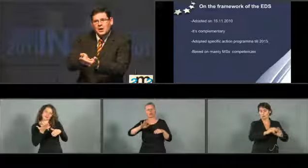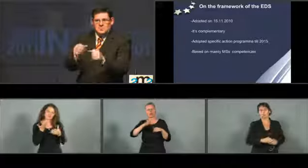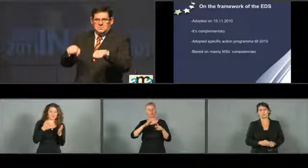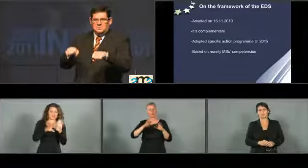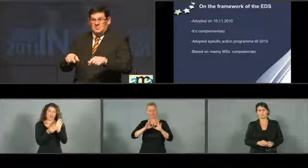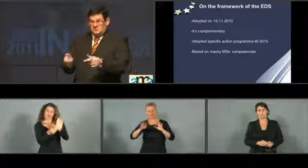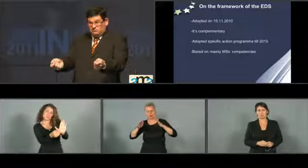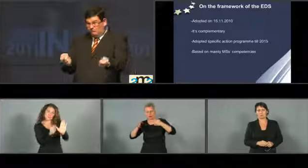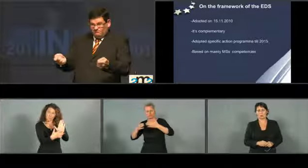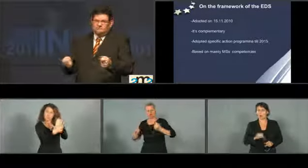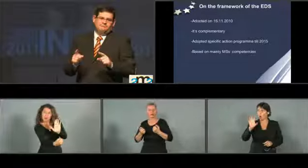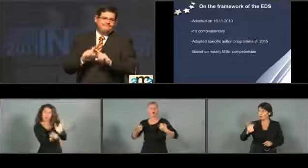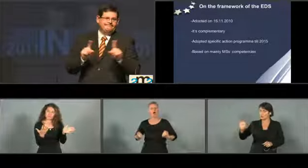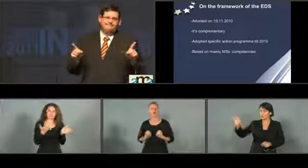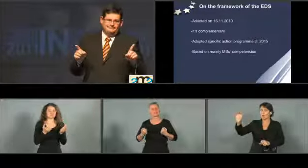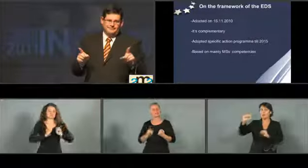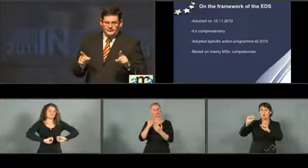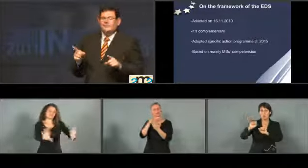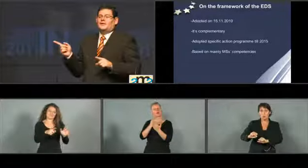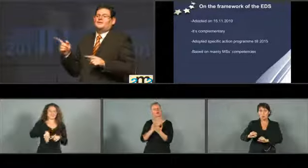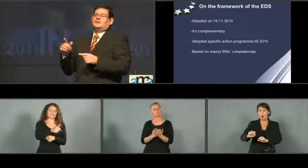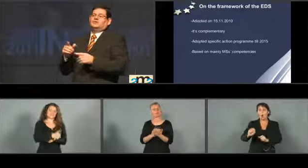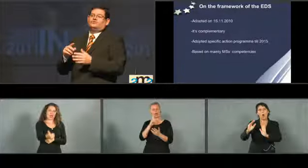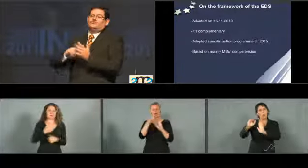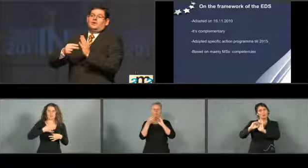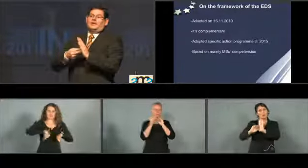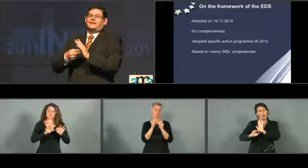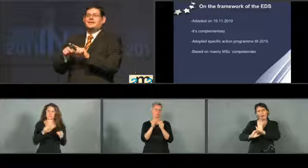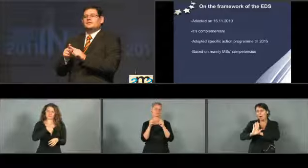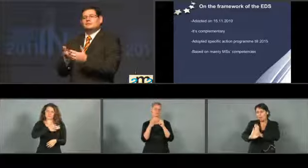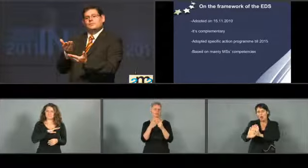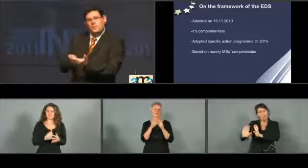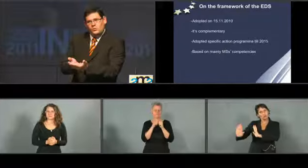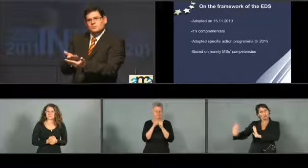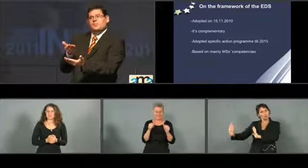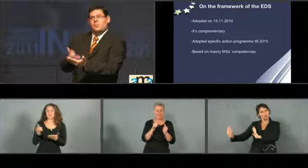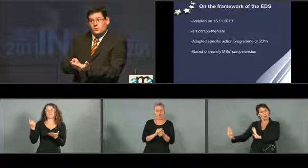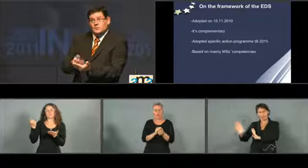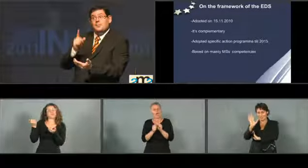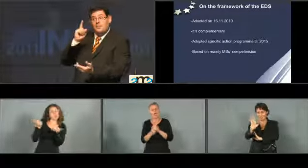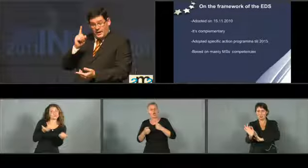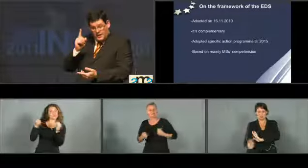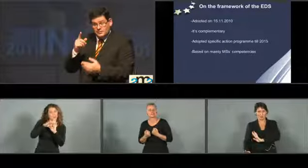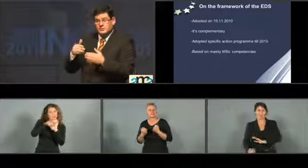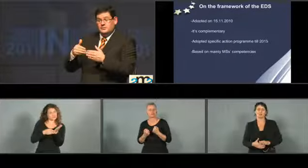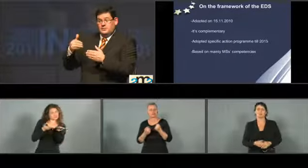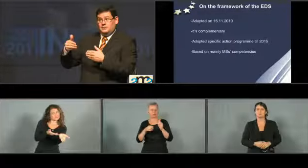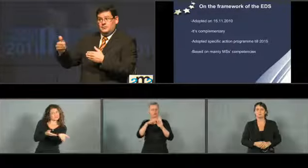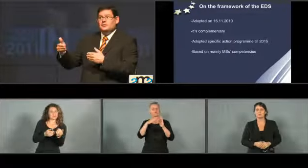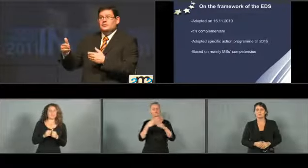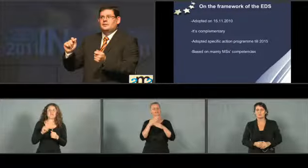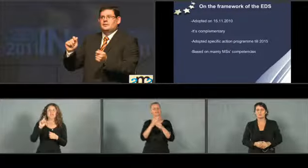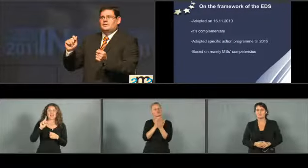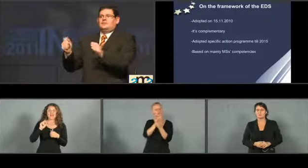bas blesse toujours quant à la concrétisation de cette charte. Comment est-ce qu'elle peut être menée pratiquement dans chaque pays? Chaque pays est responsable de le